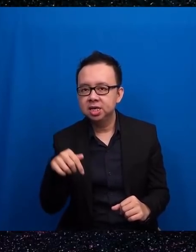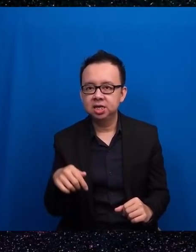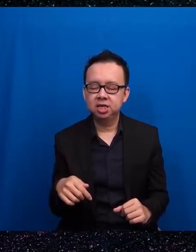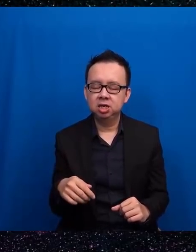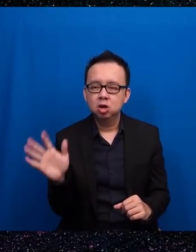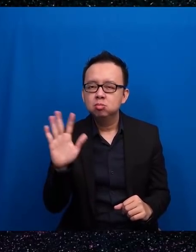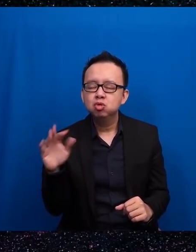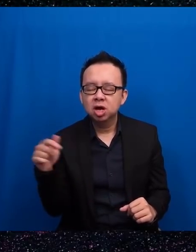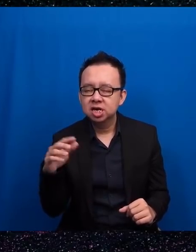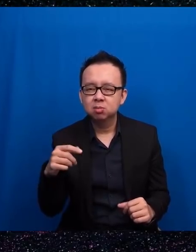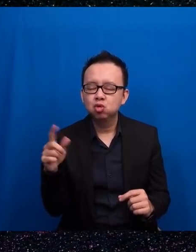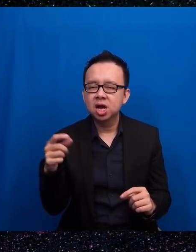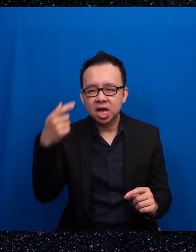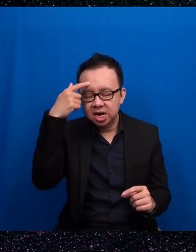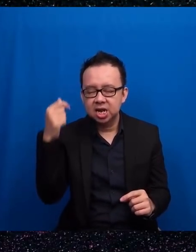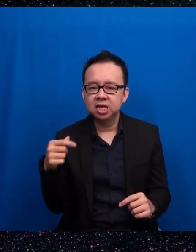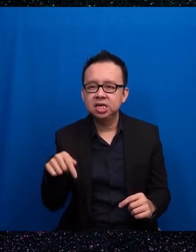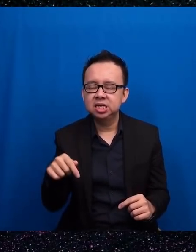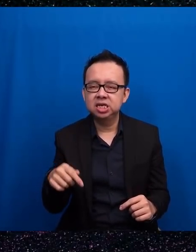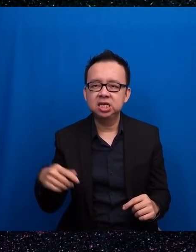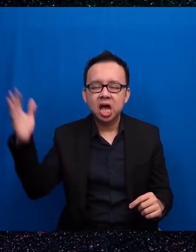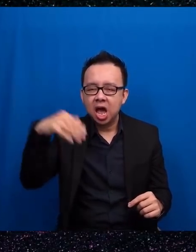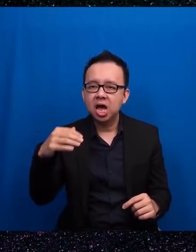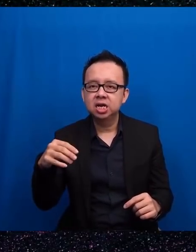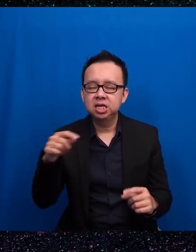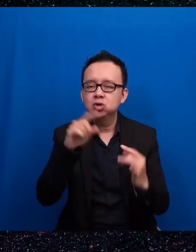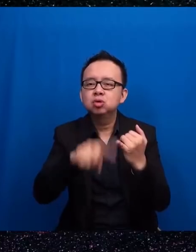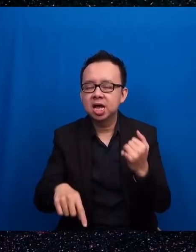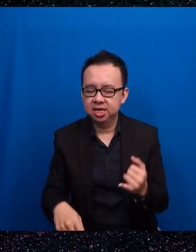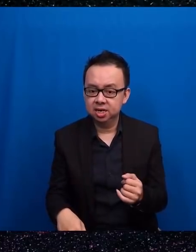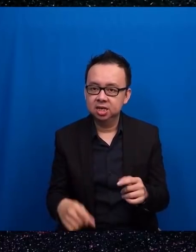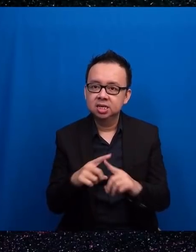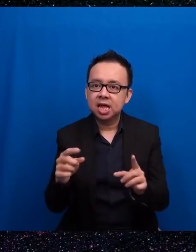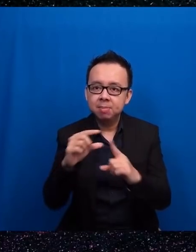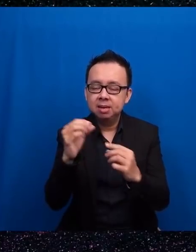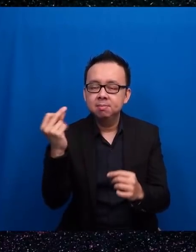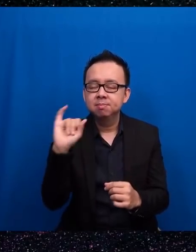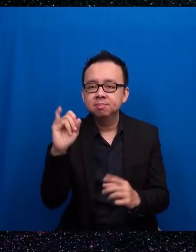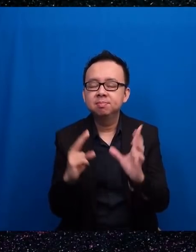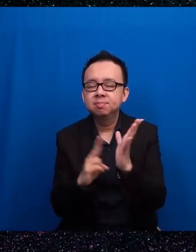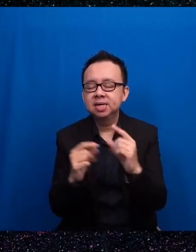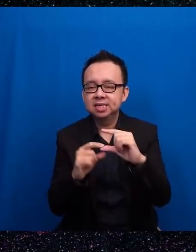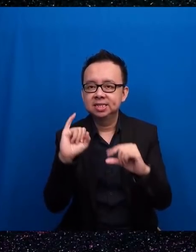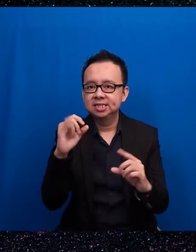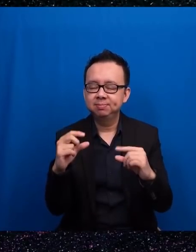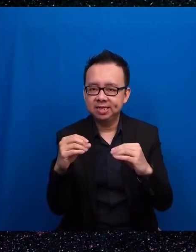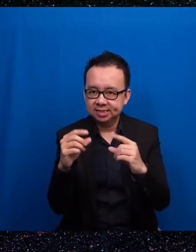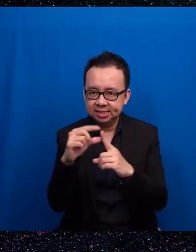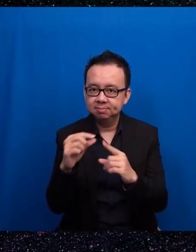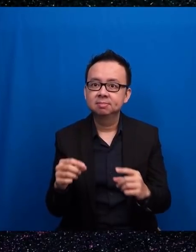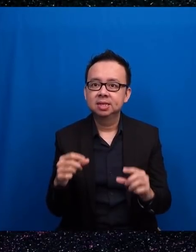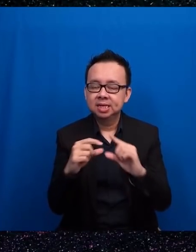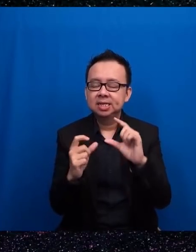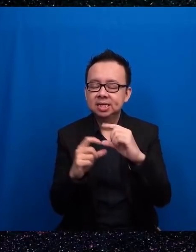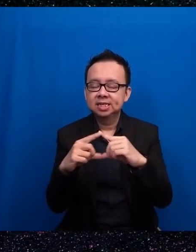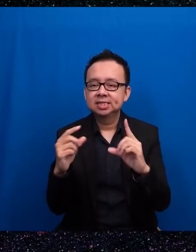ini adalah weekend, akhir pekan kita mendengarkan firman. Tapi prinsip Sabat adalah berhenti. Nah, coba katakan